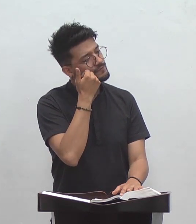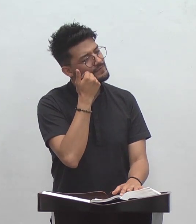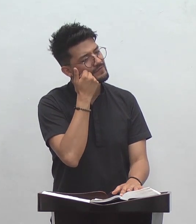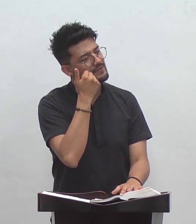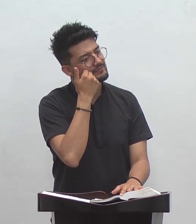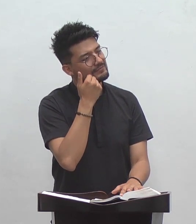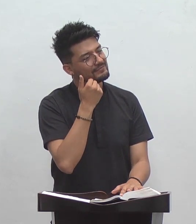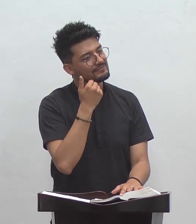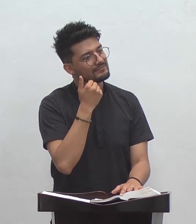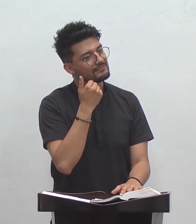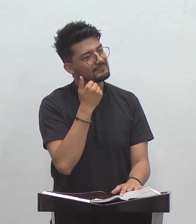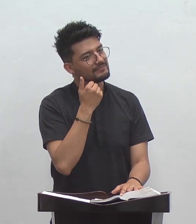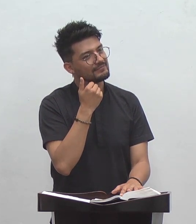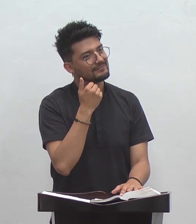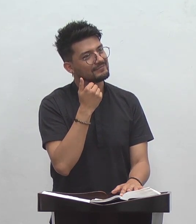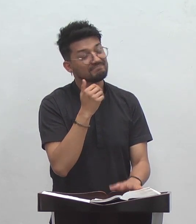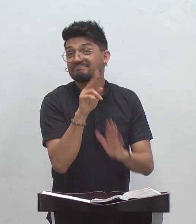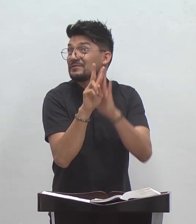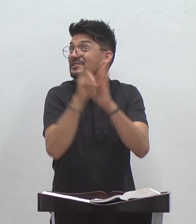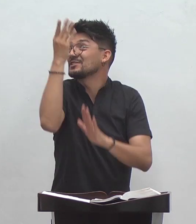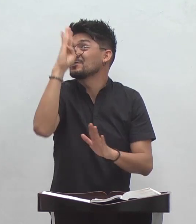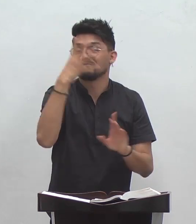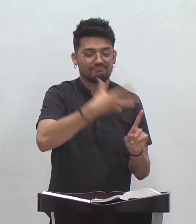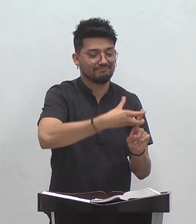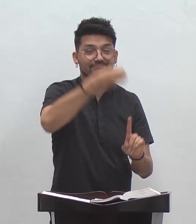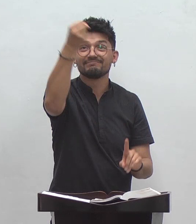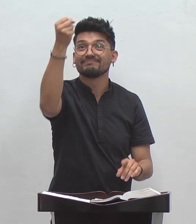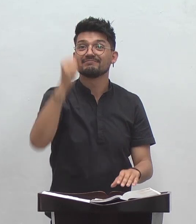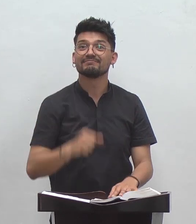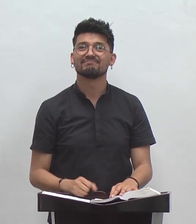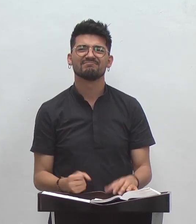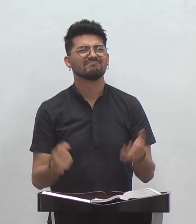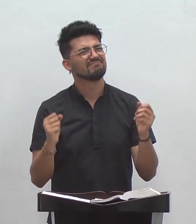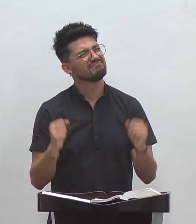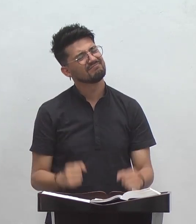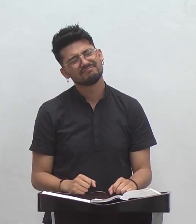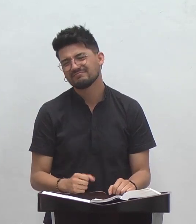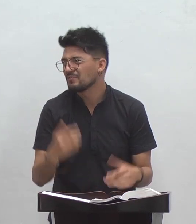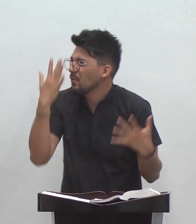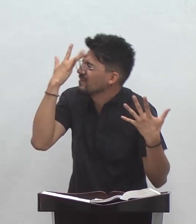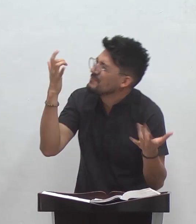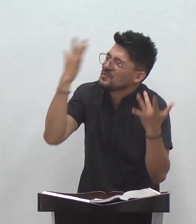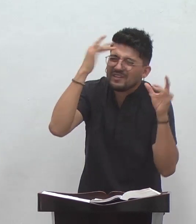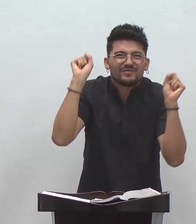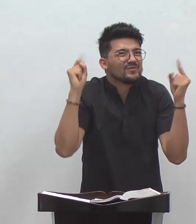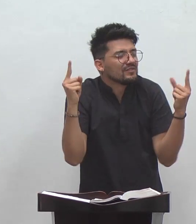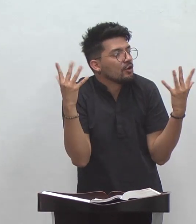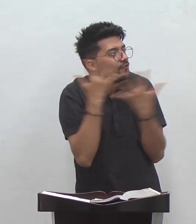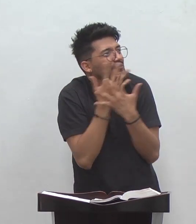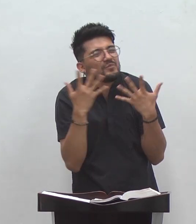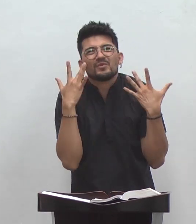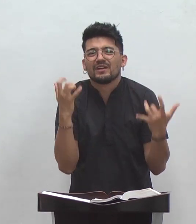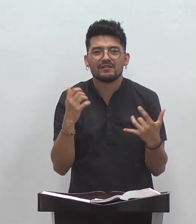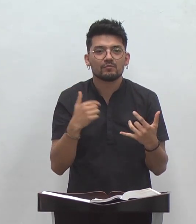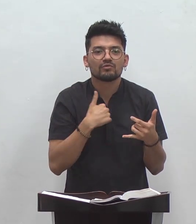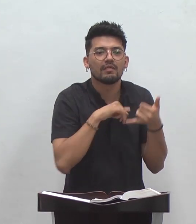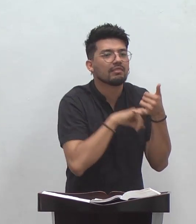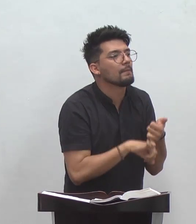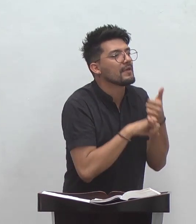en mi vida. Mi papá enfermó y por voluntad de Dios Él se lo llevó. Y no entendí por qué y entré en